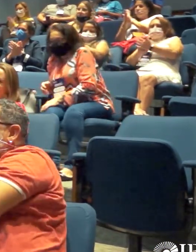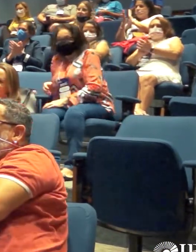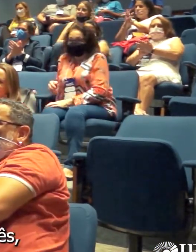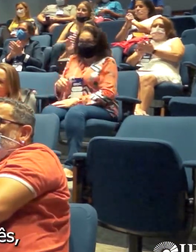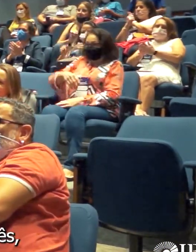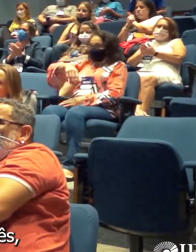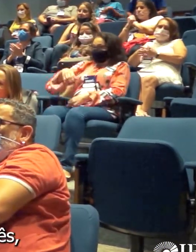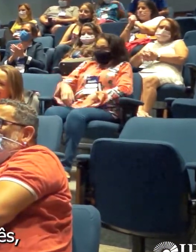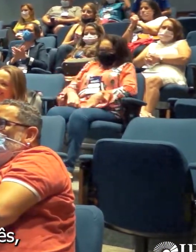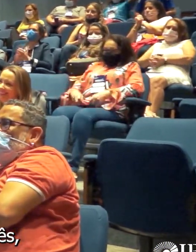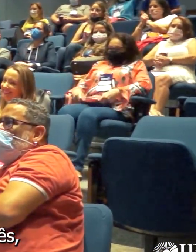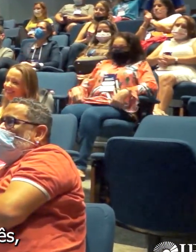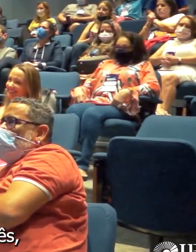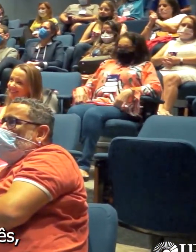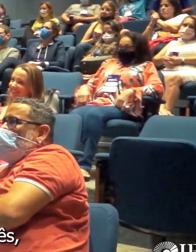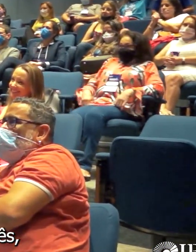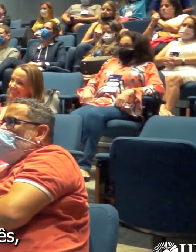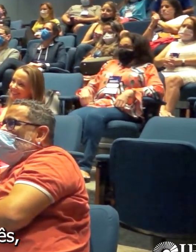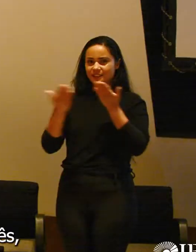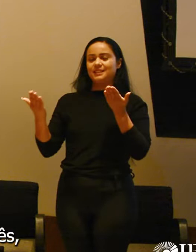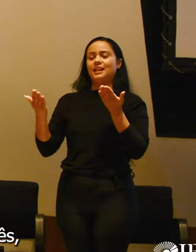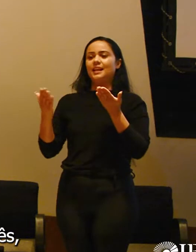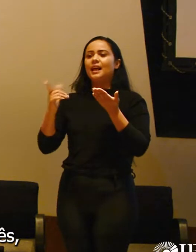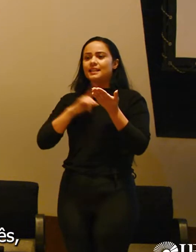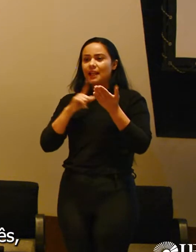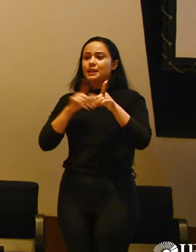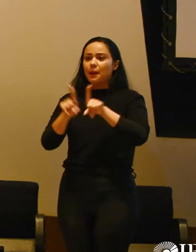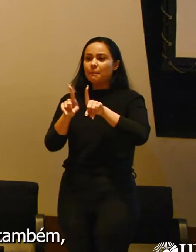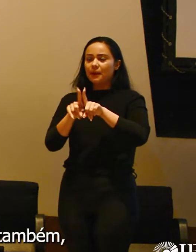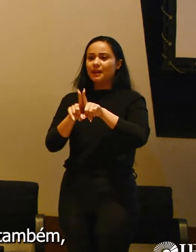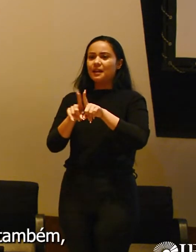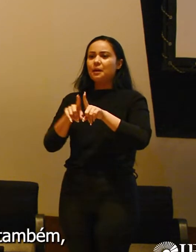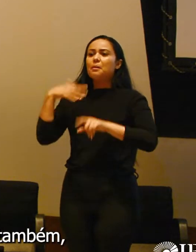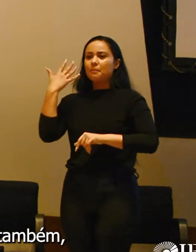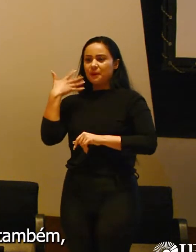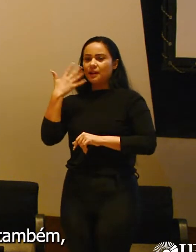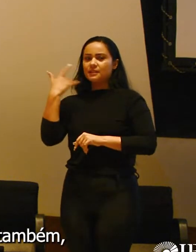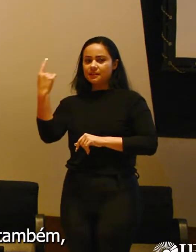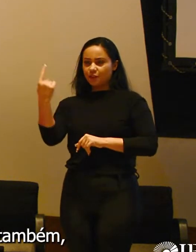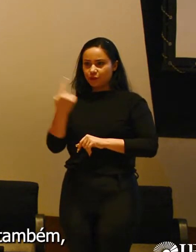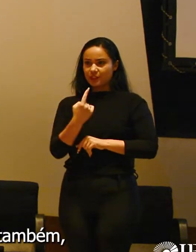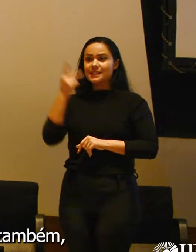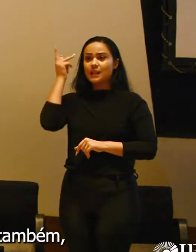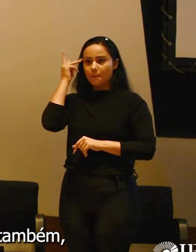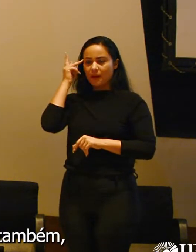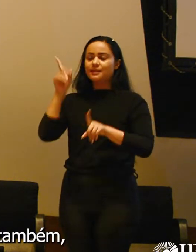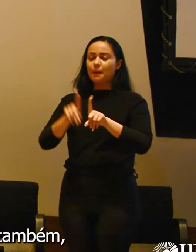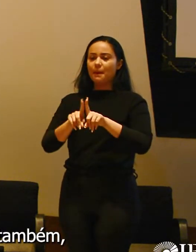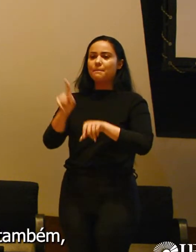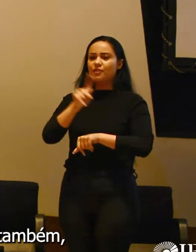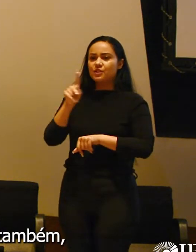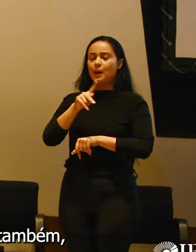Muito obrigado pelo carinho de vocês. A gente teve também uma palestrante que está vindo de São Paulo também,